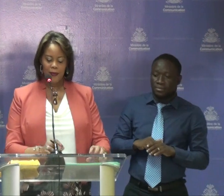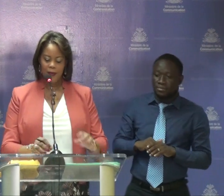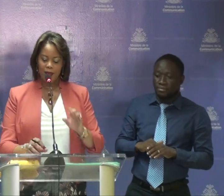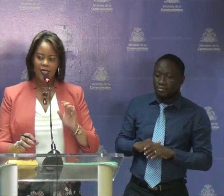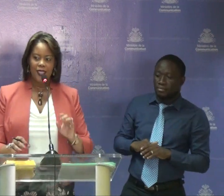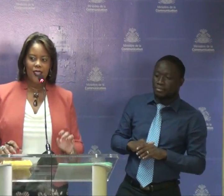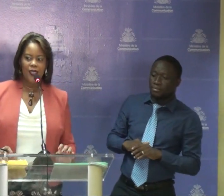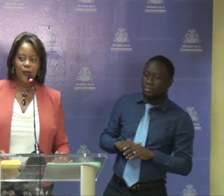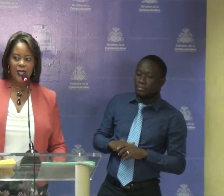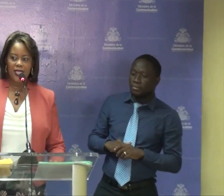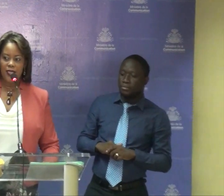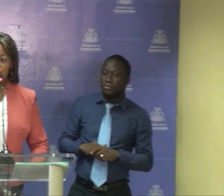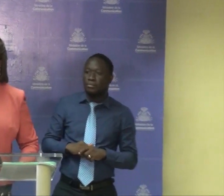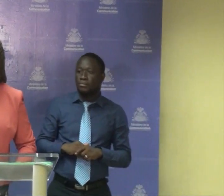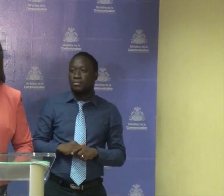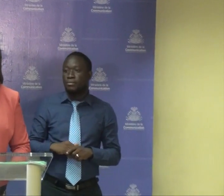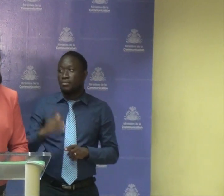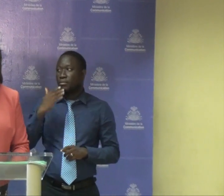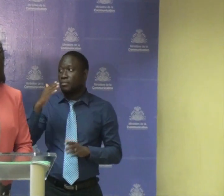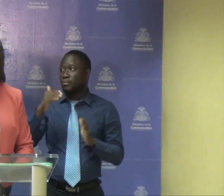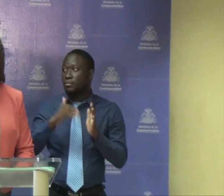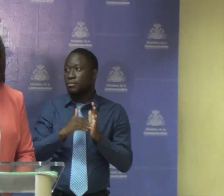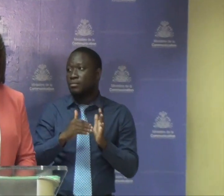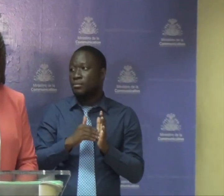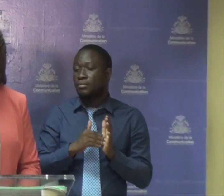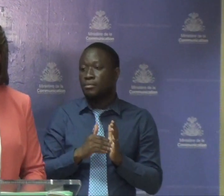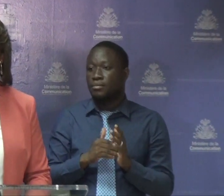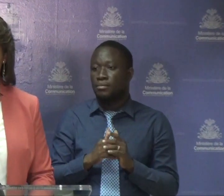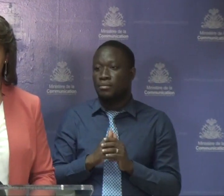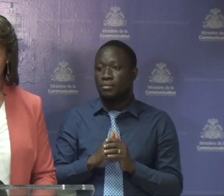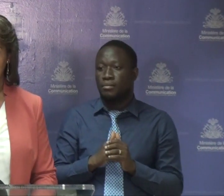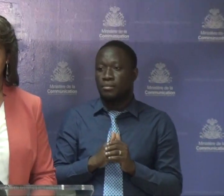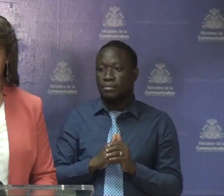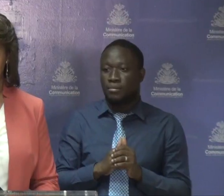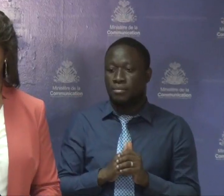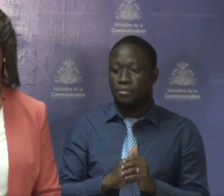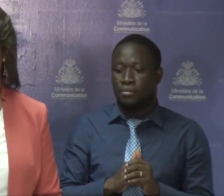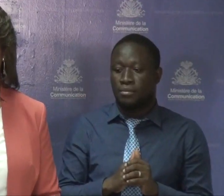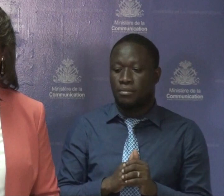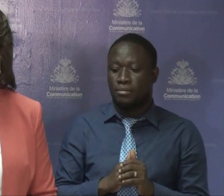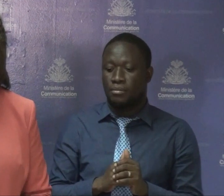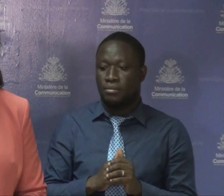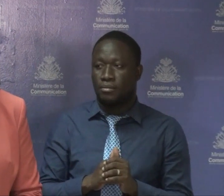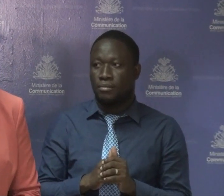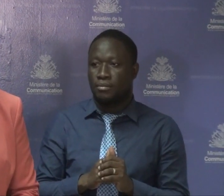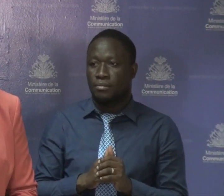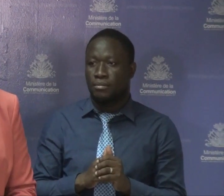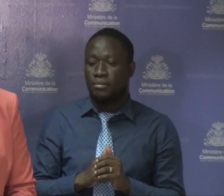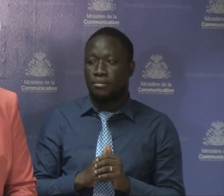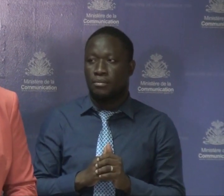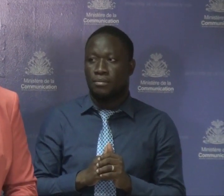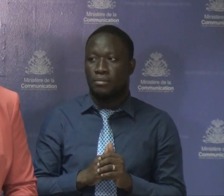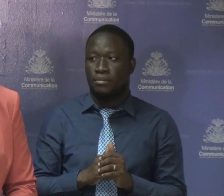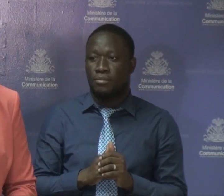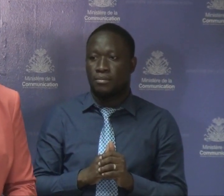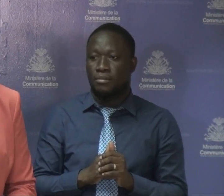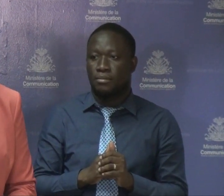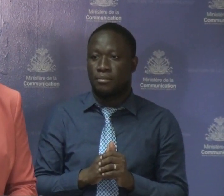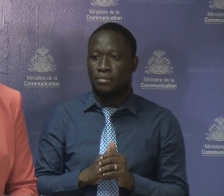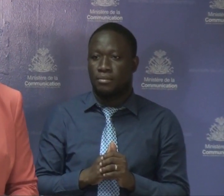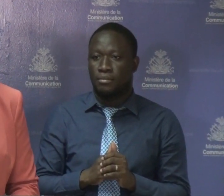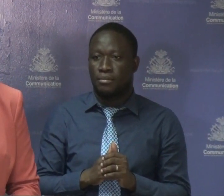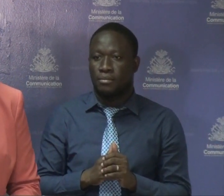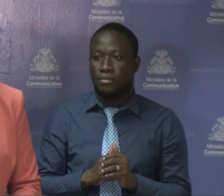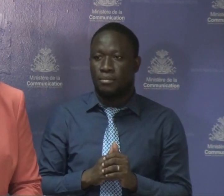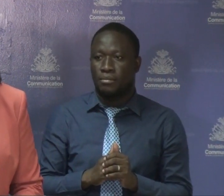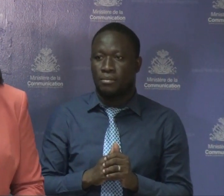longtemps. Merci encore et bien content pour toutes les questions que vous posez mieux et bien content tout que texte hein. Et interprétation